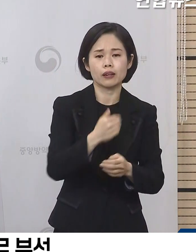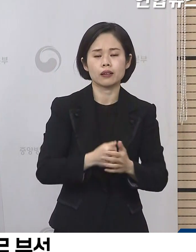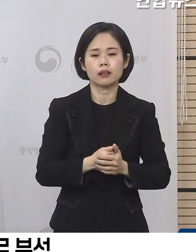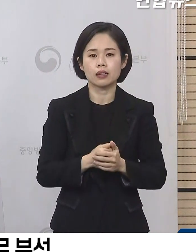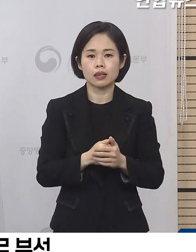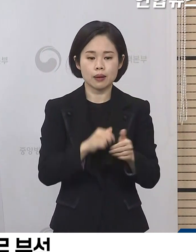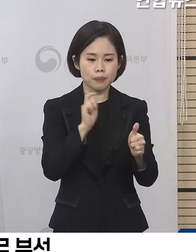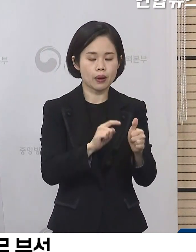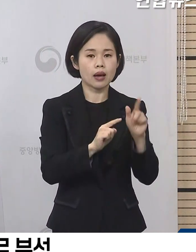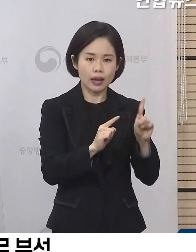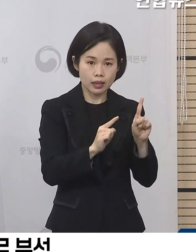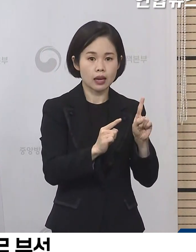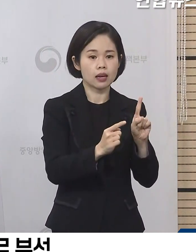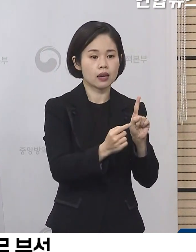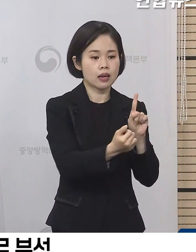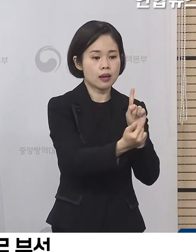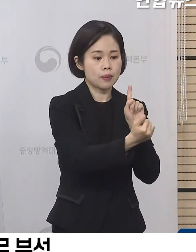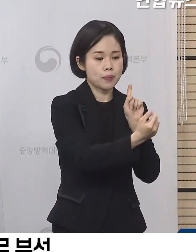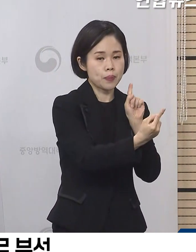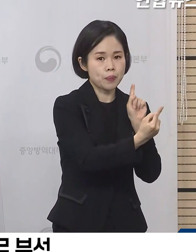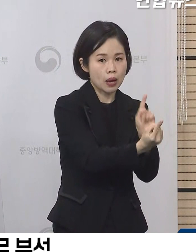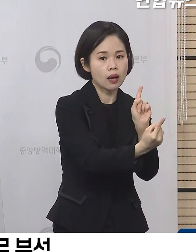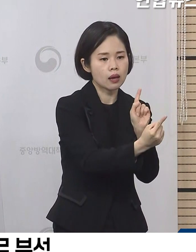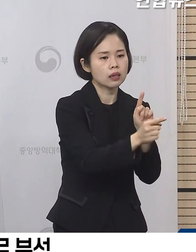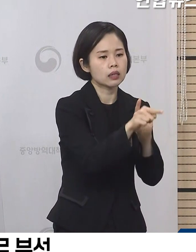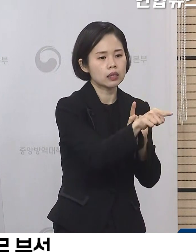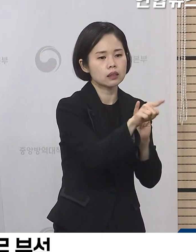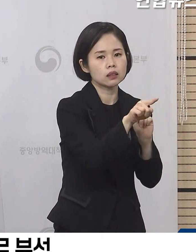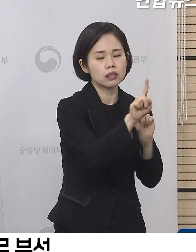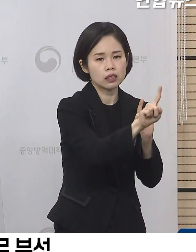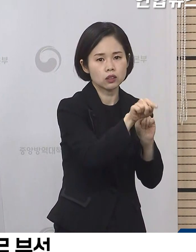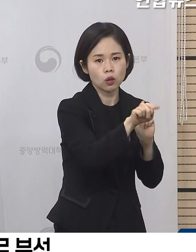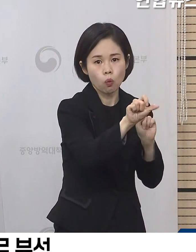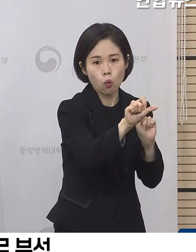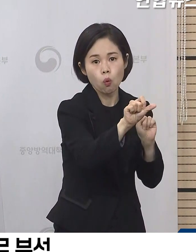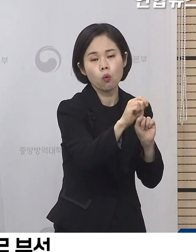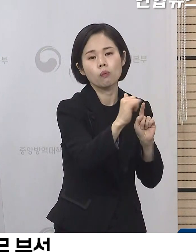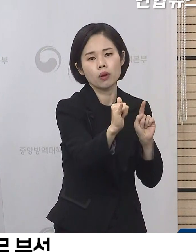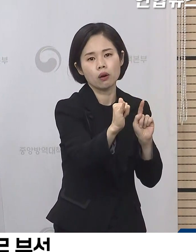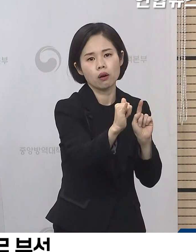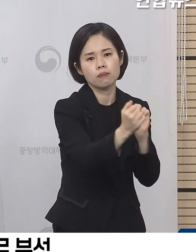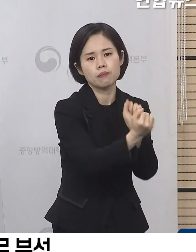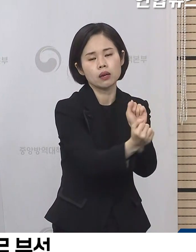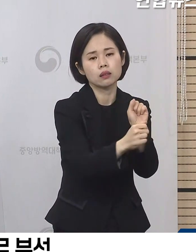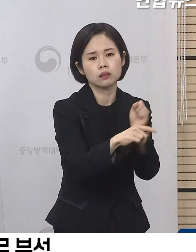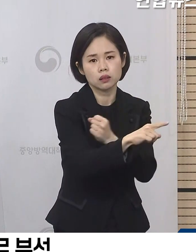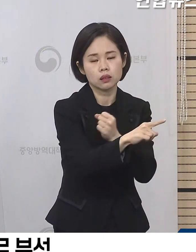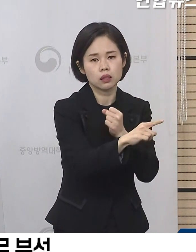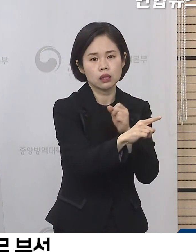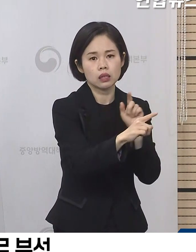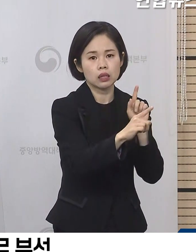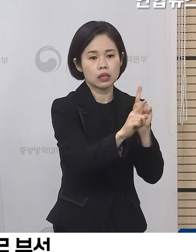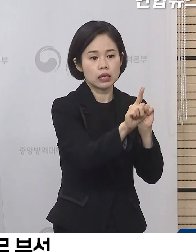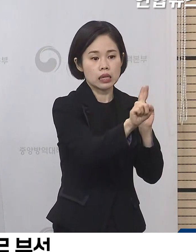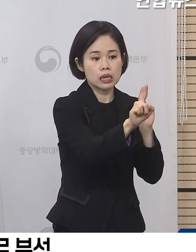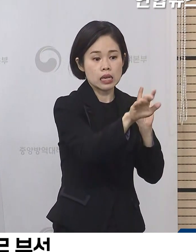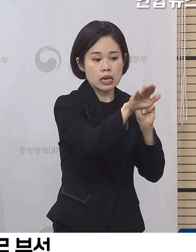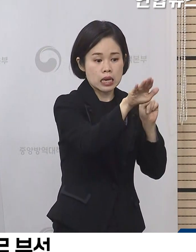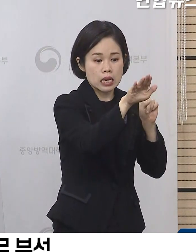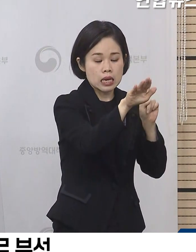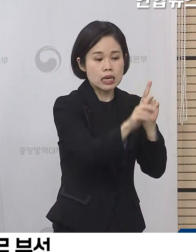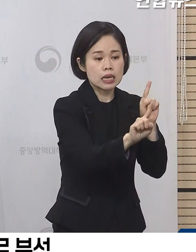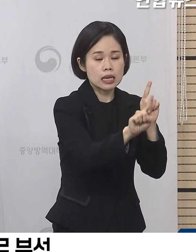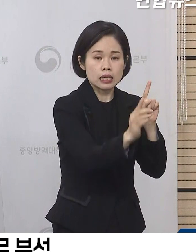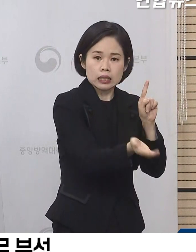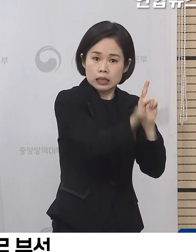명이 1.5 명을 계속 감염을 시킨다 하기 때문에 이게 1 이하로 유지 되지 않는 한은 유행의 크기가